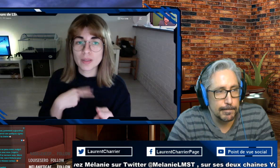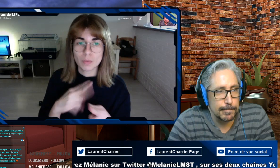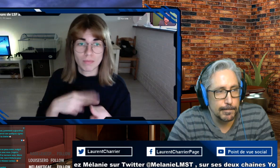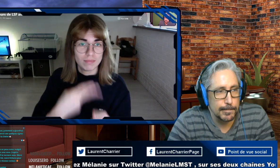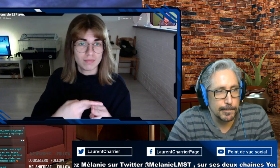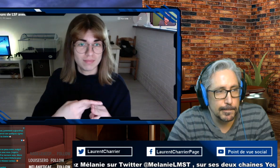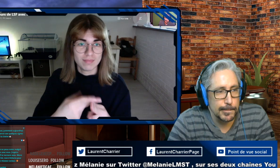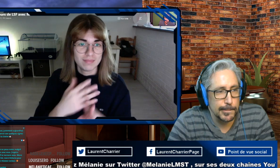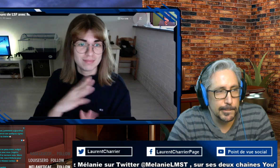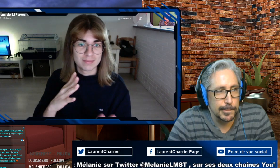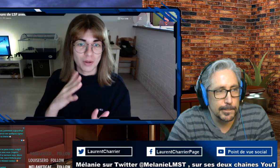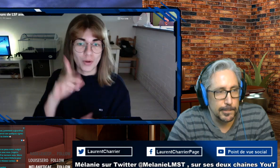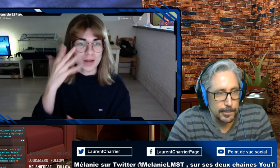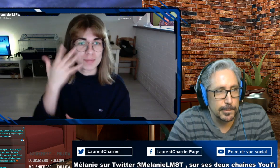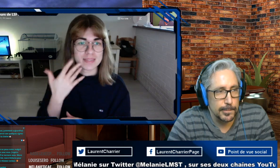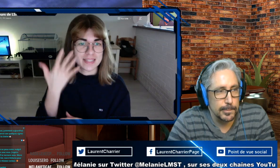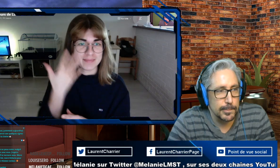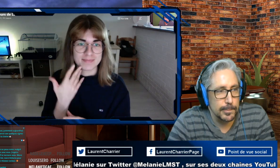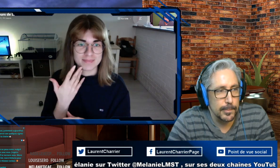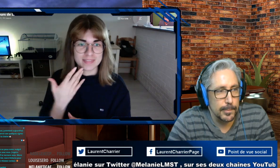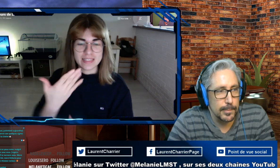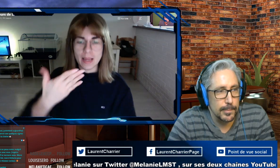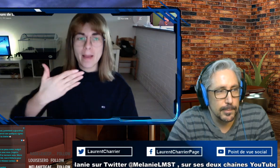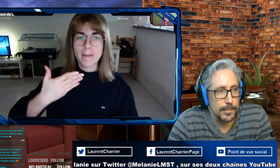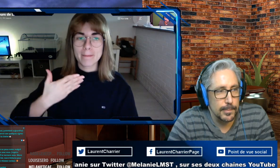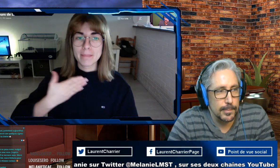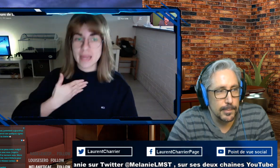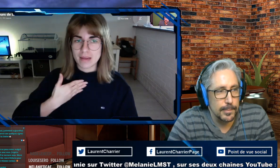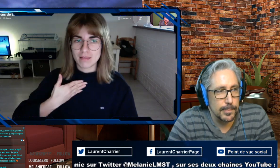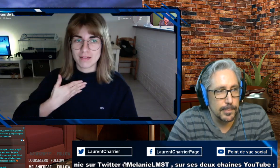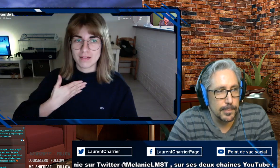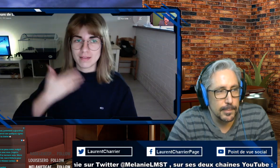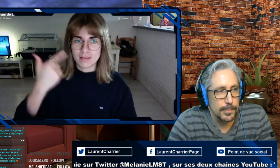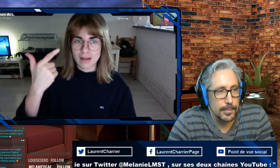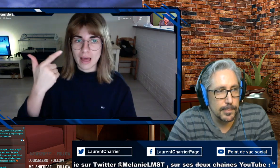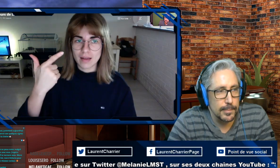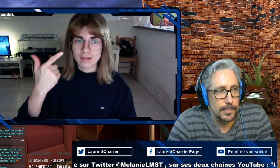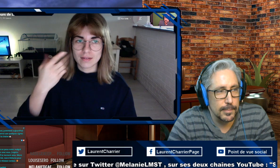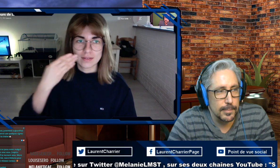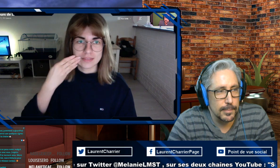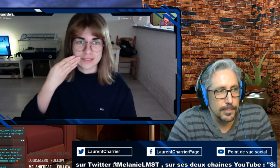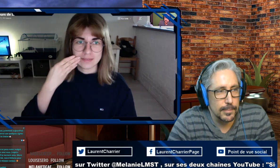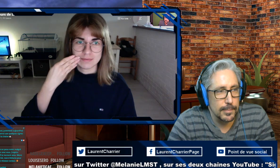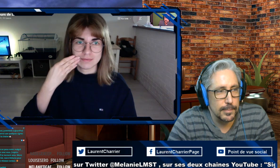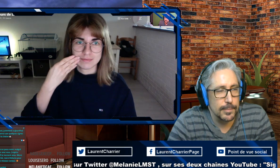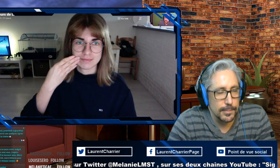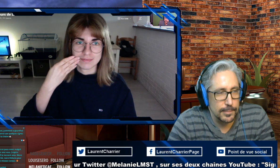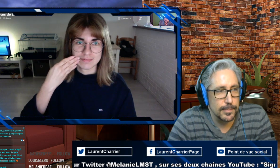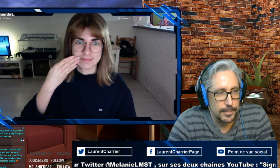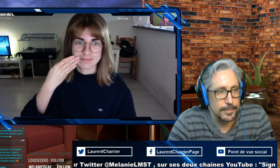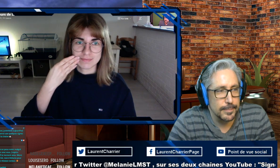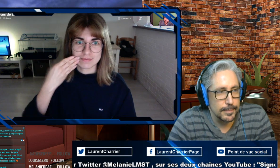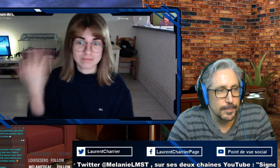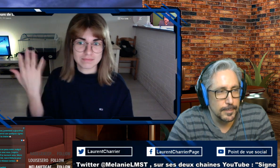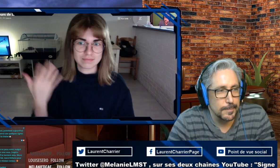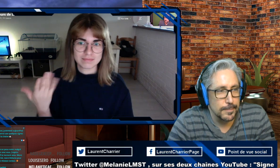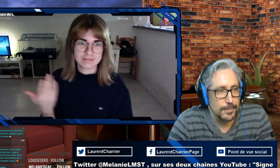c'est mon prénom. LTC. Mais là, non.